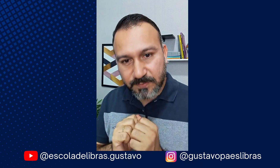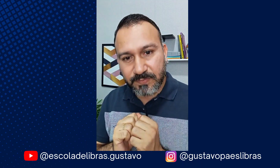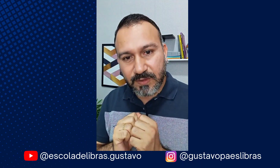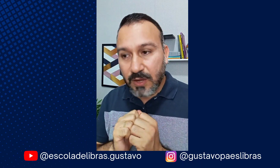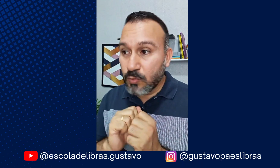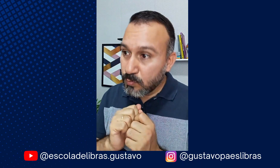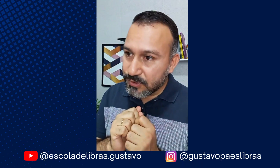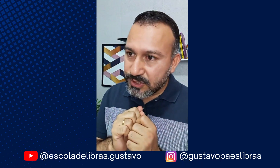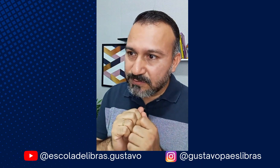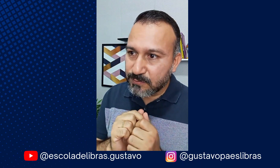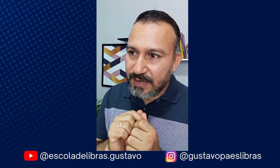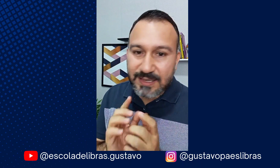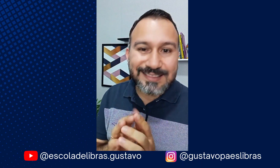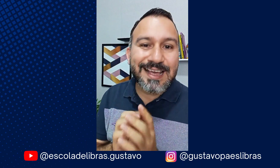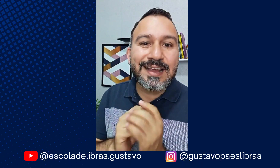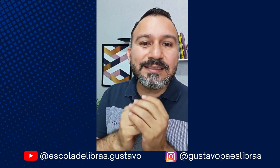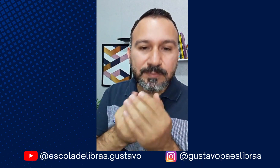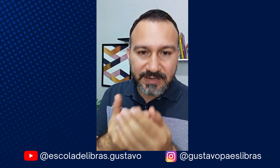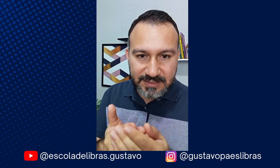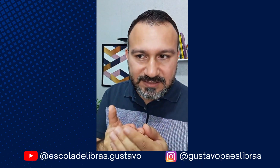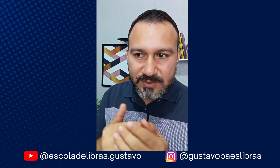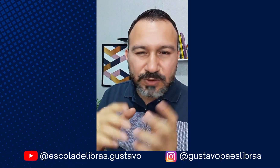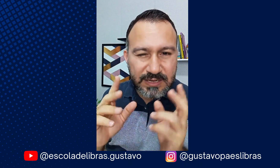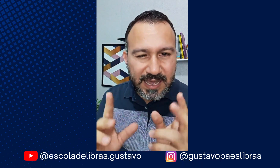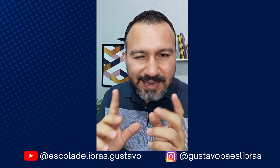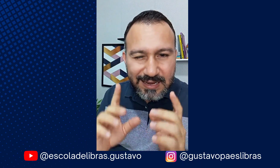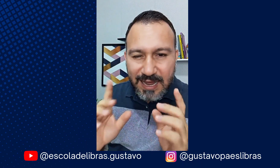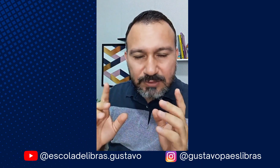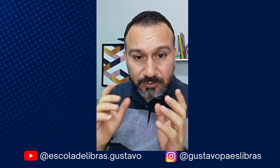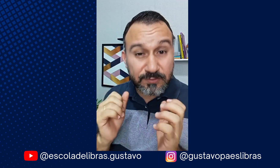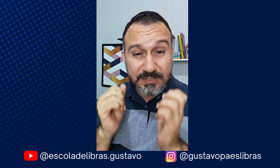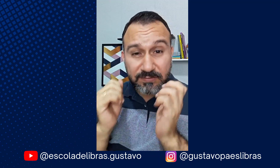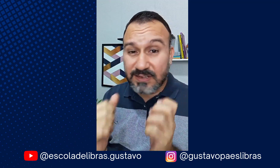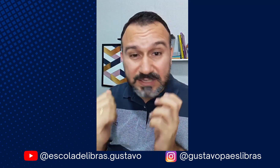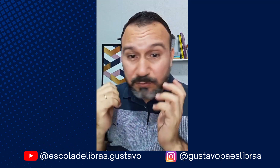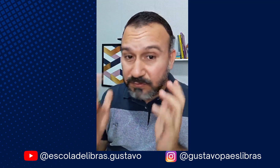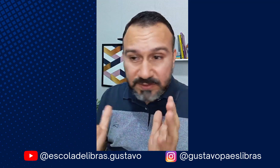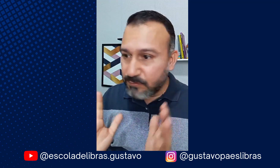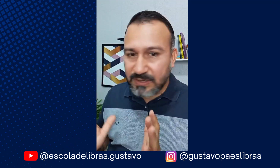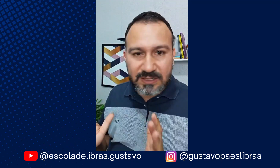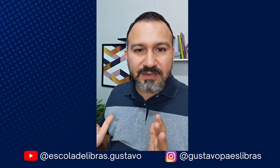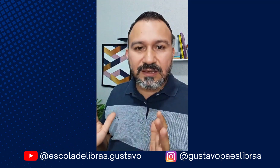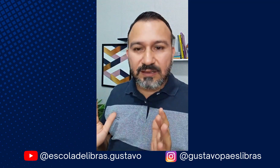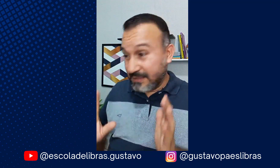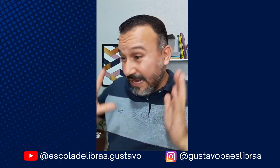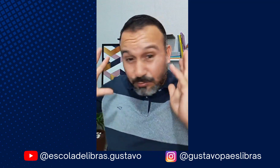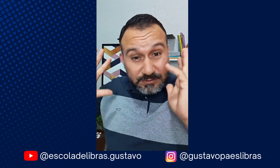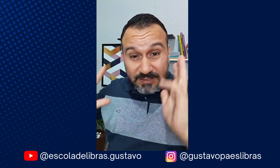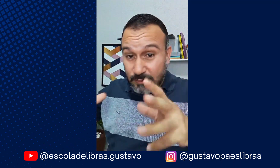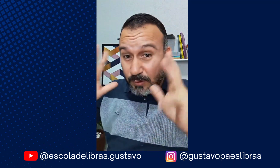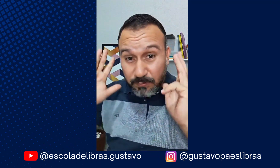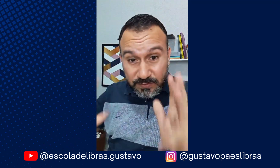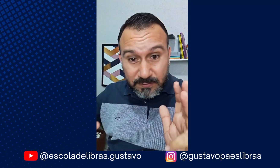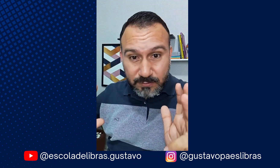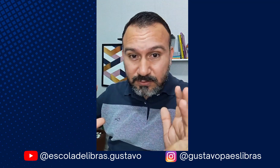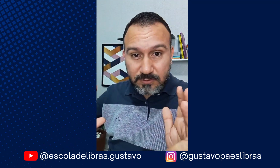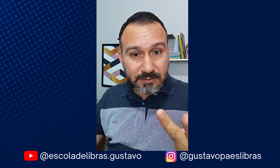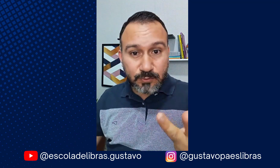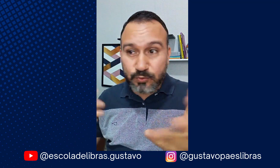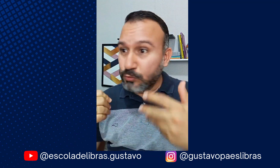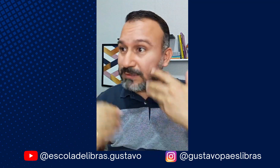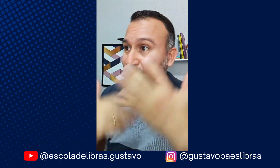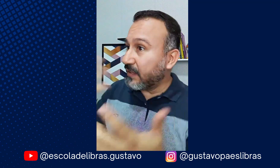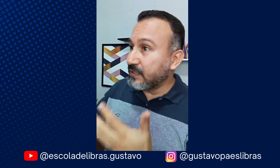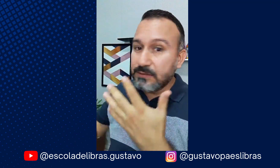motivo? O motivo é que na interpretação, que é aquele ato que você faz ao vivo ali, que está acontecendo ao vivo,